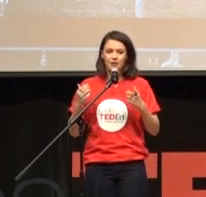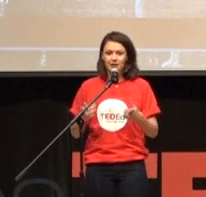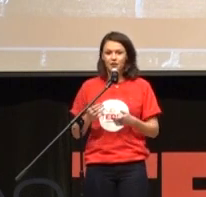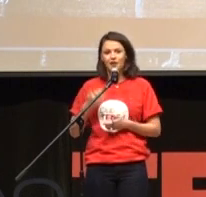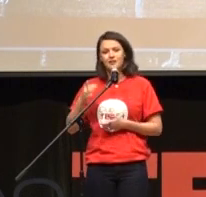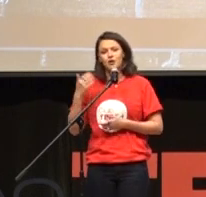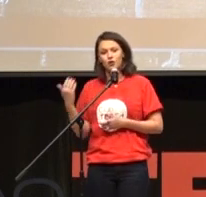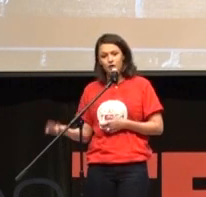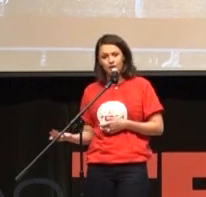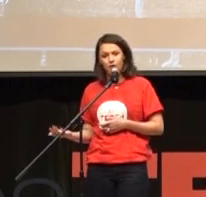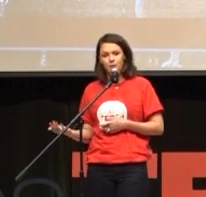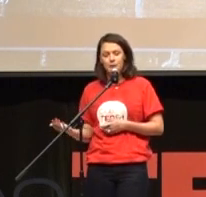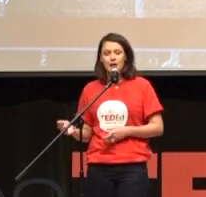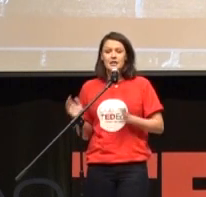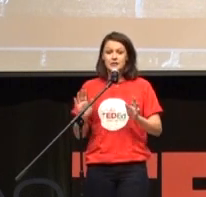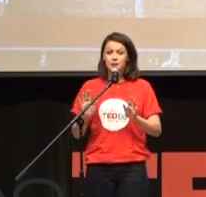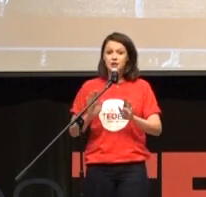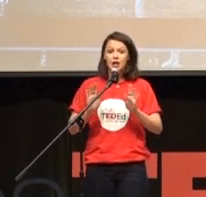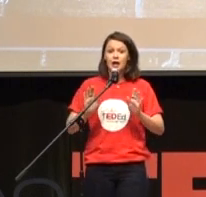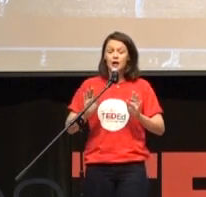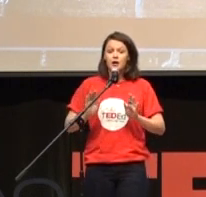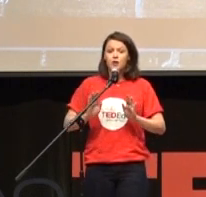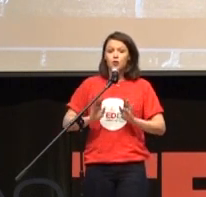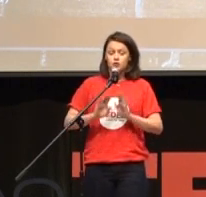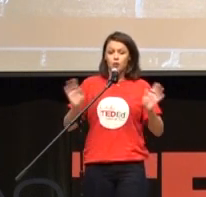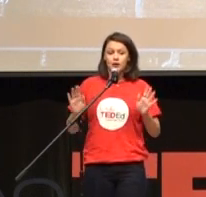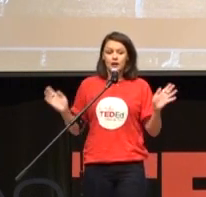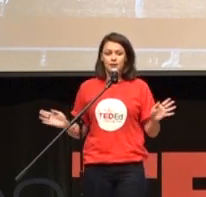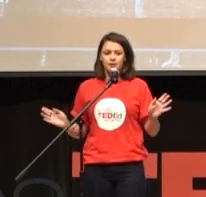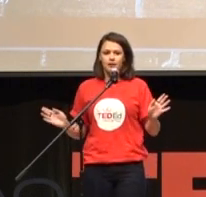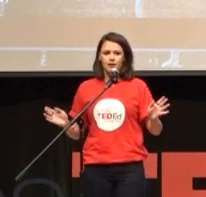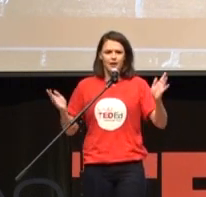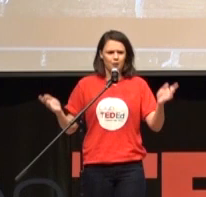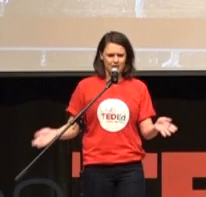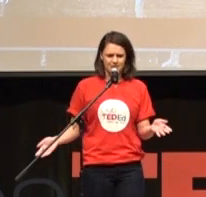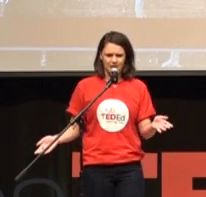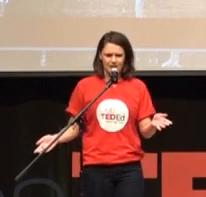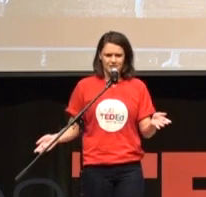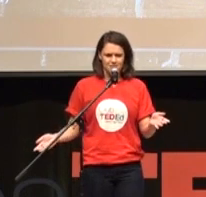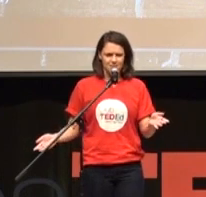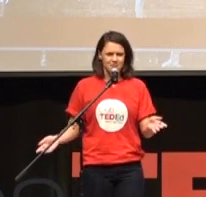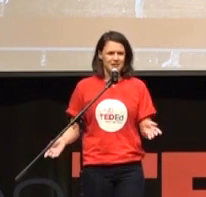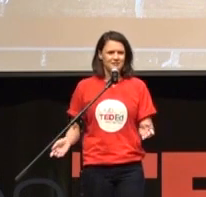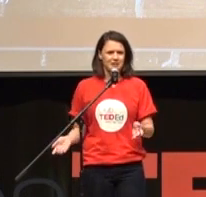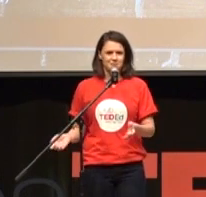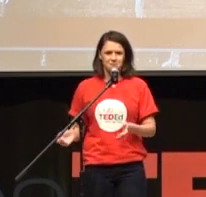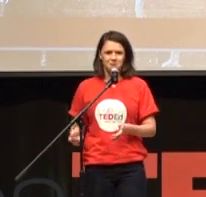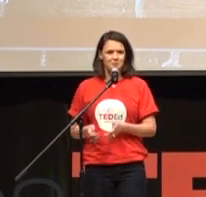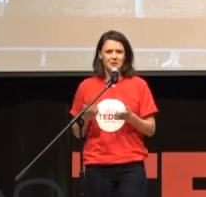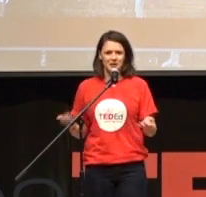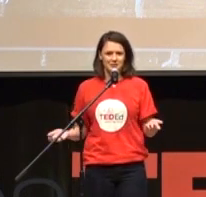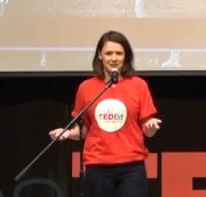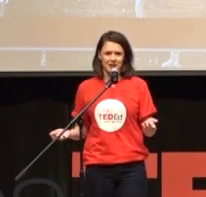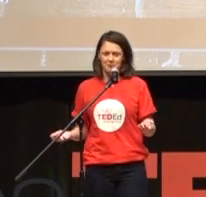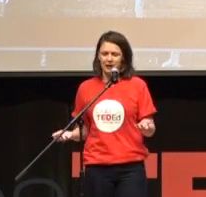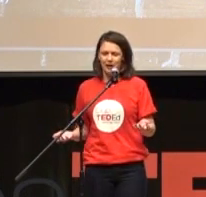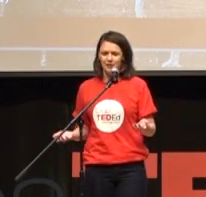alfabeto dactilológico, sabe ya, consecuentemente, lengua de señas. Y está completamente equivocado.